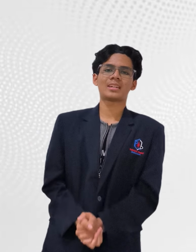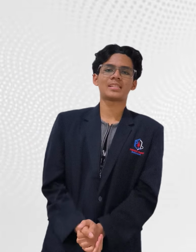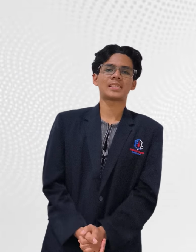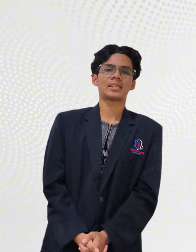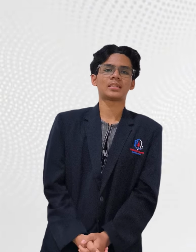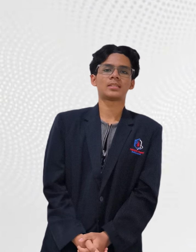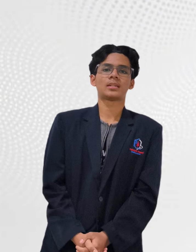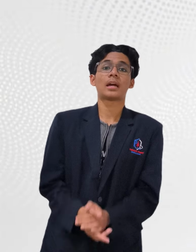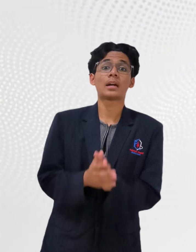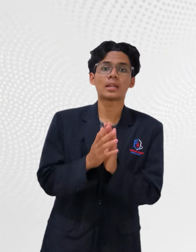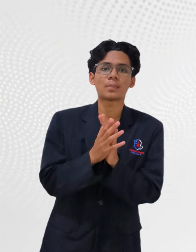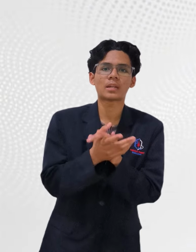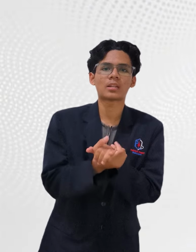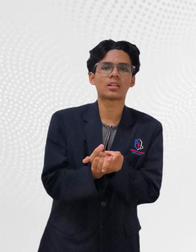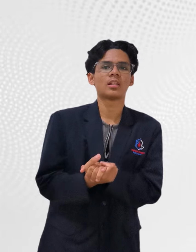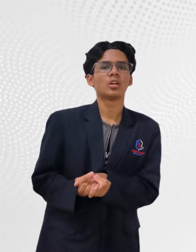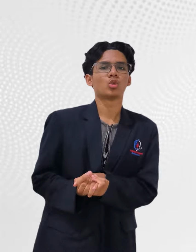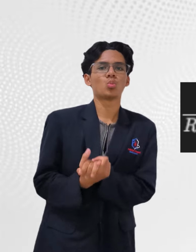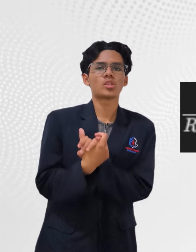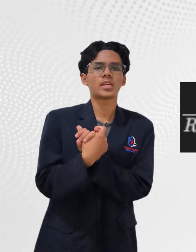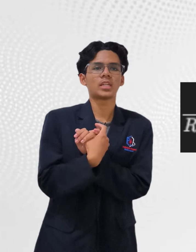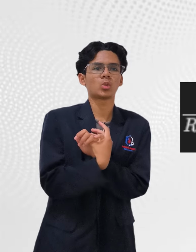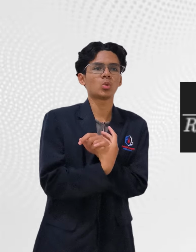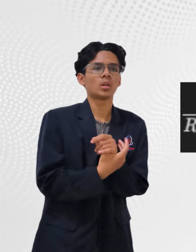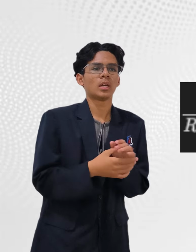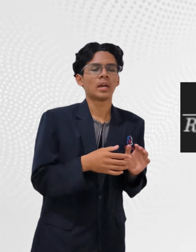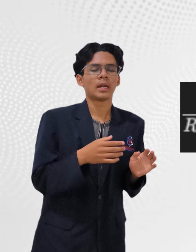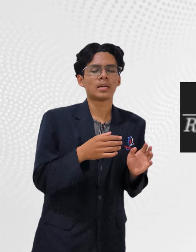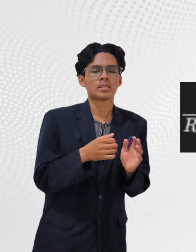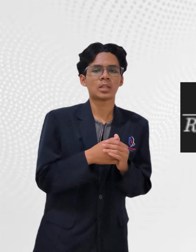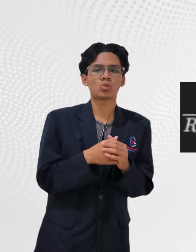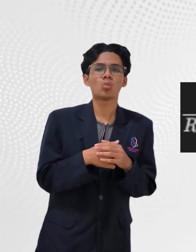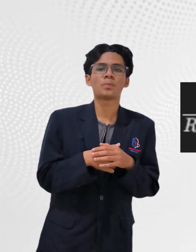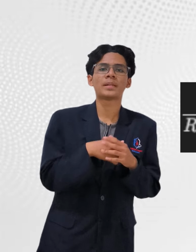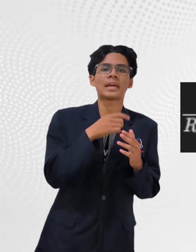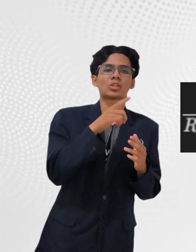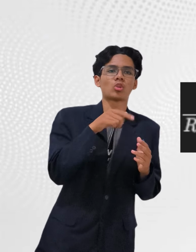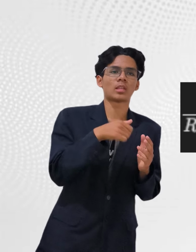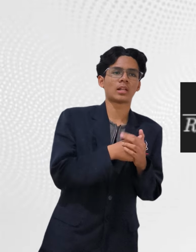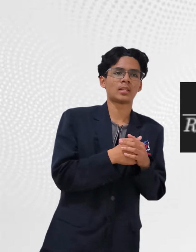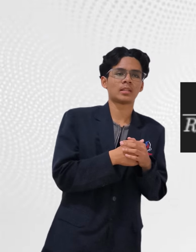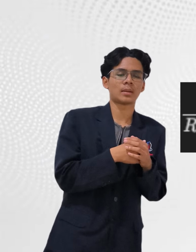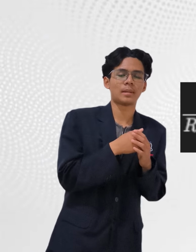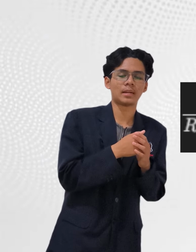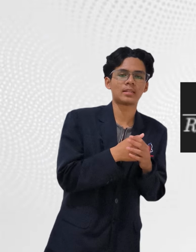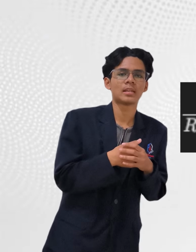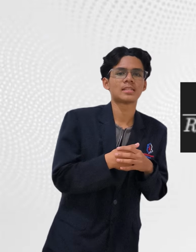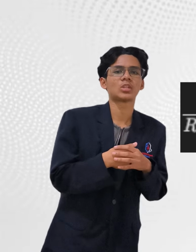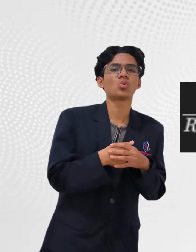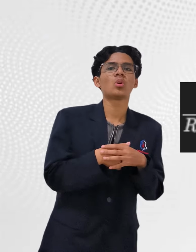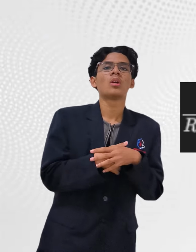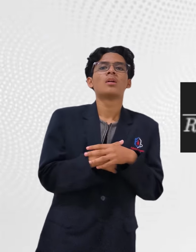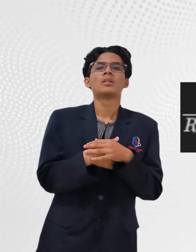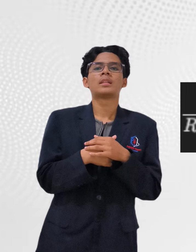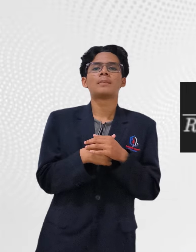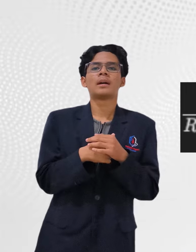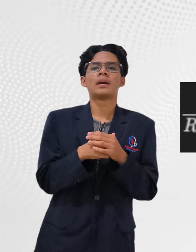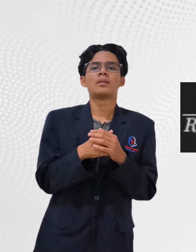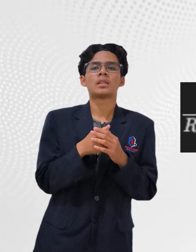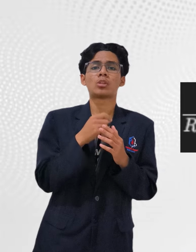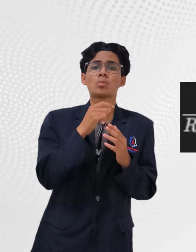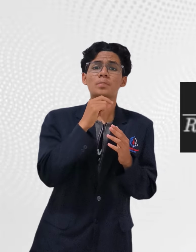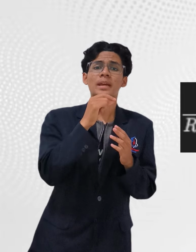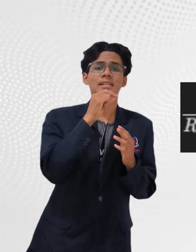Selanjutnya ada rangkaian paralel. Rumusnya itu 1 per R total sama dengan 1